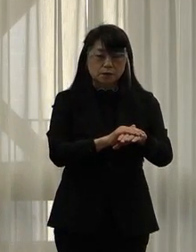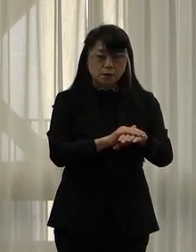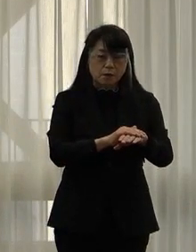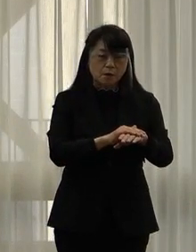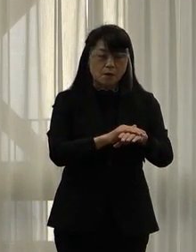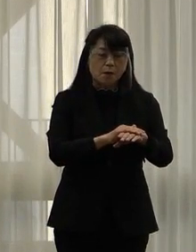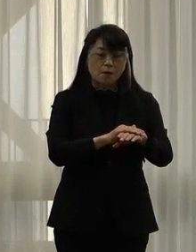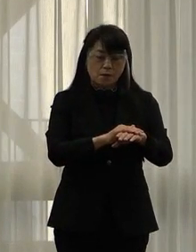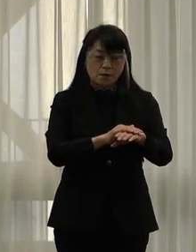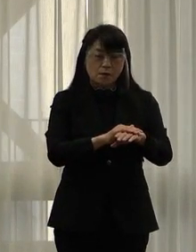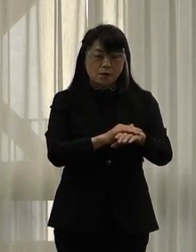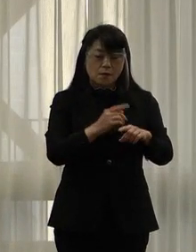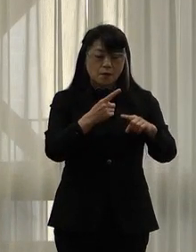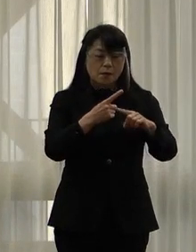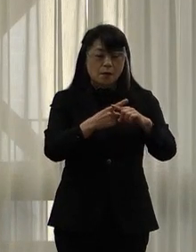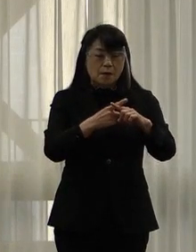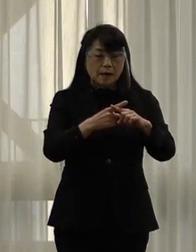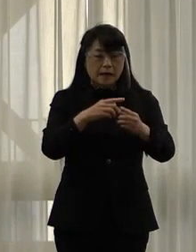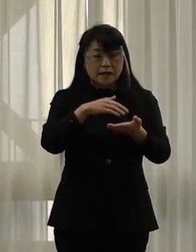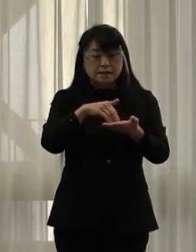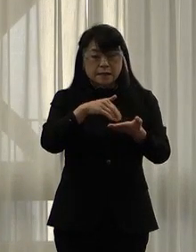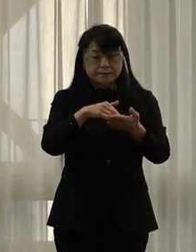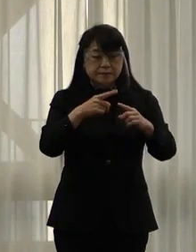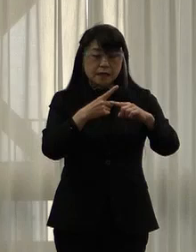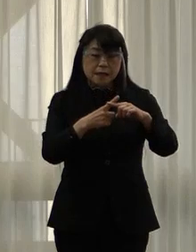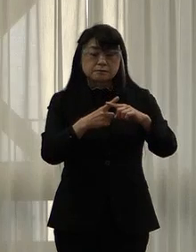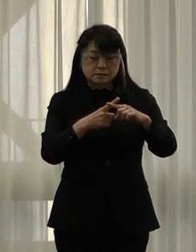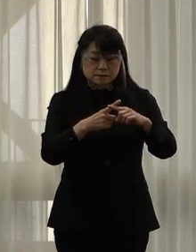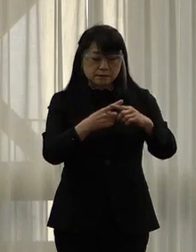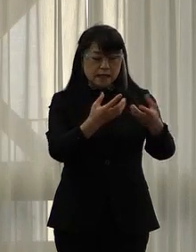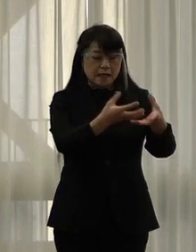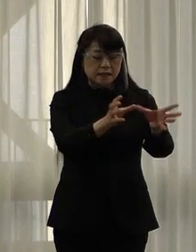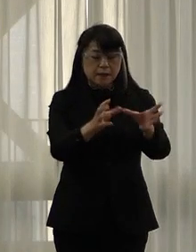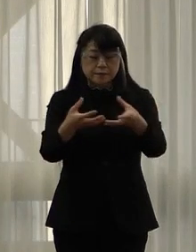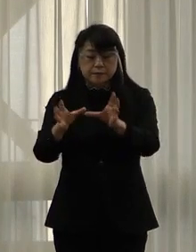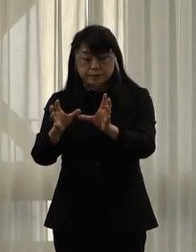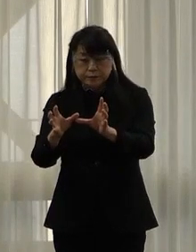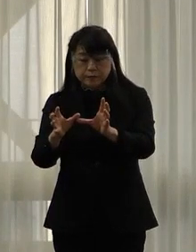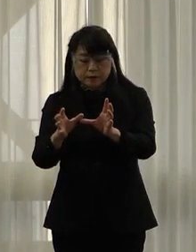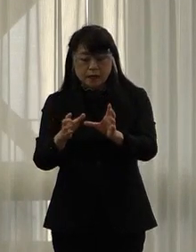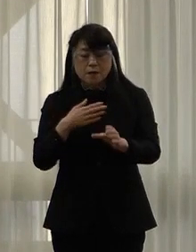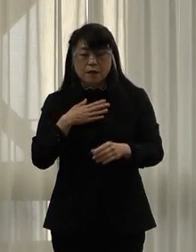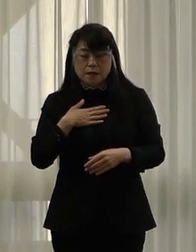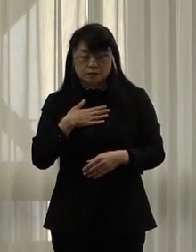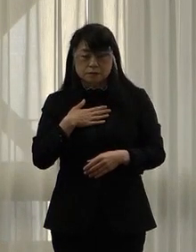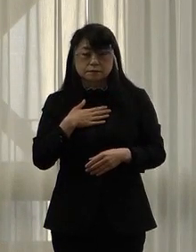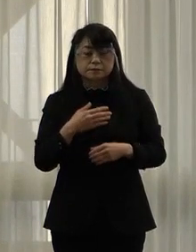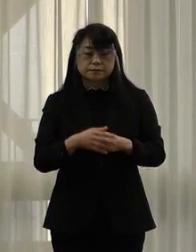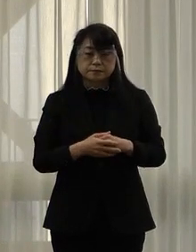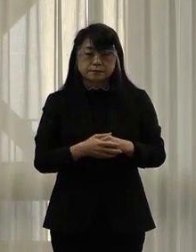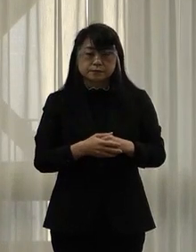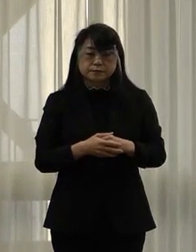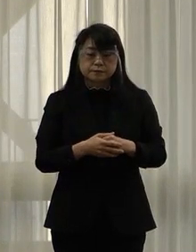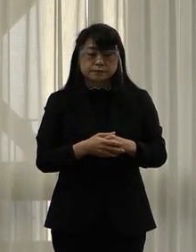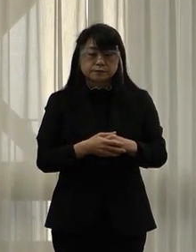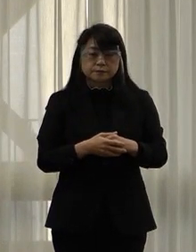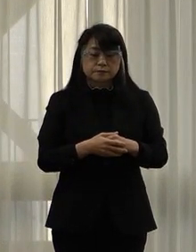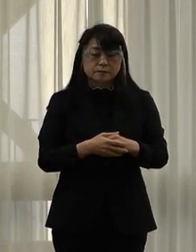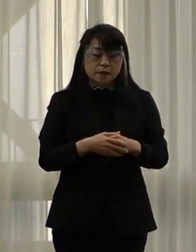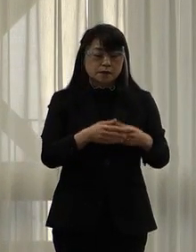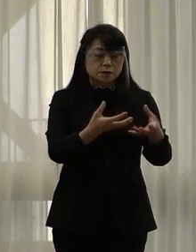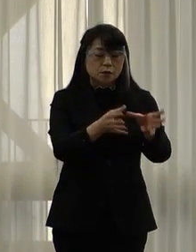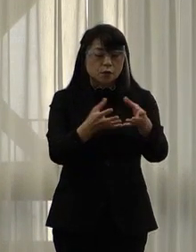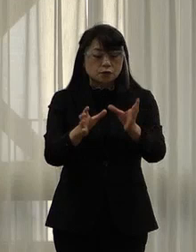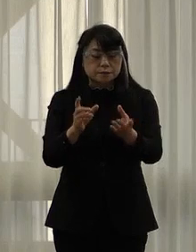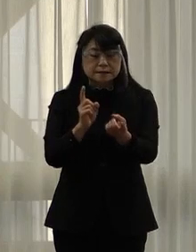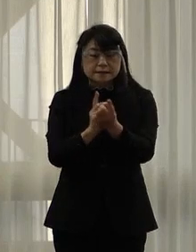な対象ができて、そこの束が見えてきます。でその束に対して、束といったら失礼なんですけど、そのグループに対して